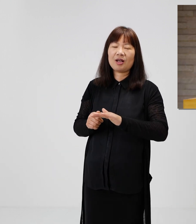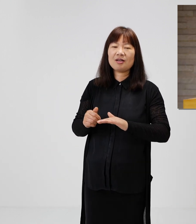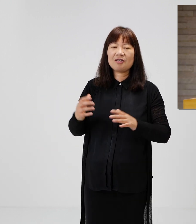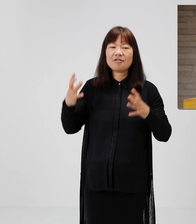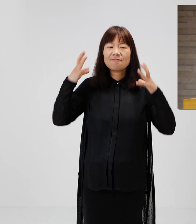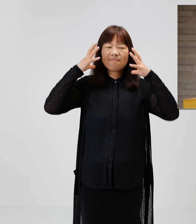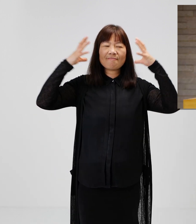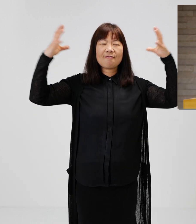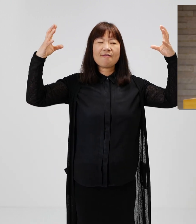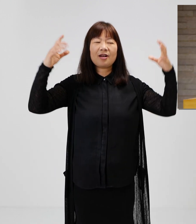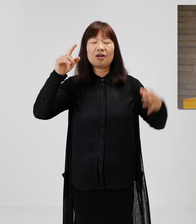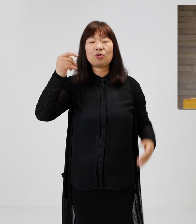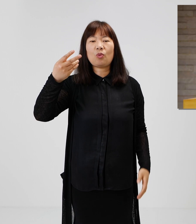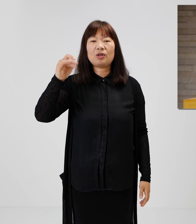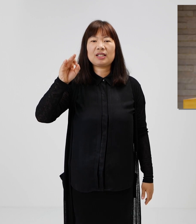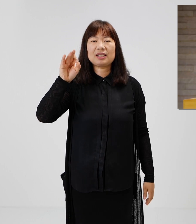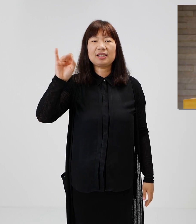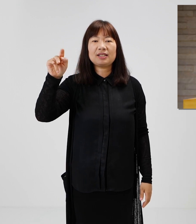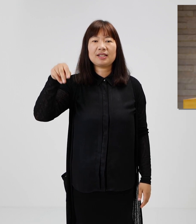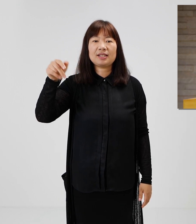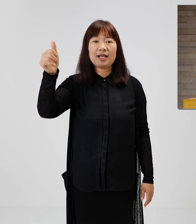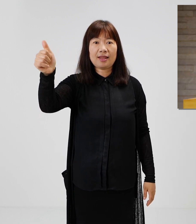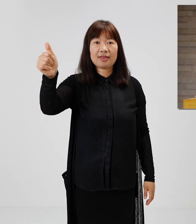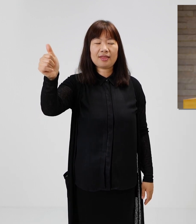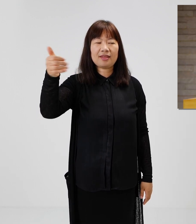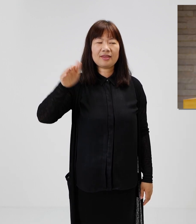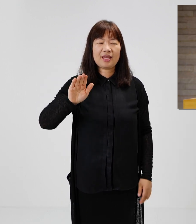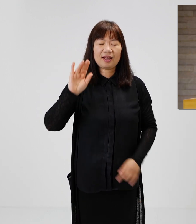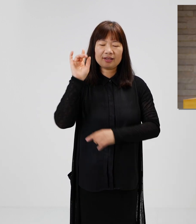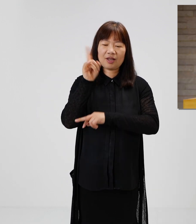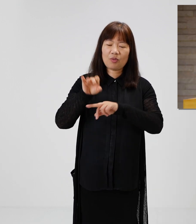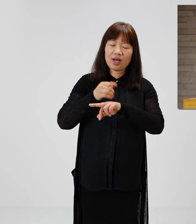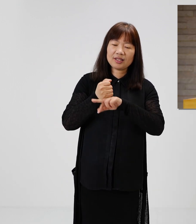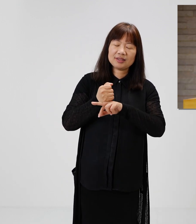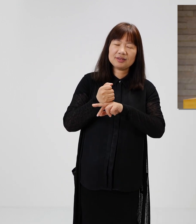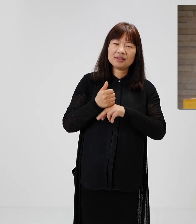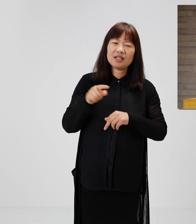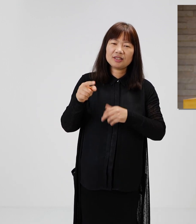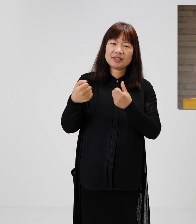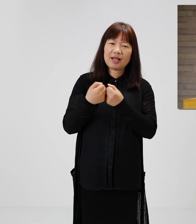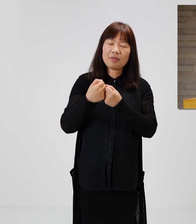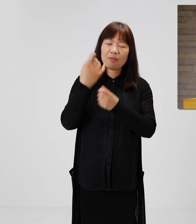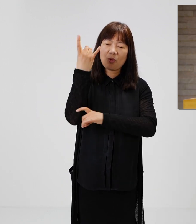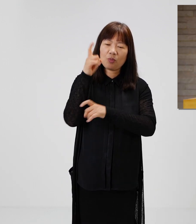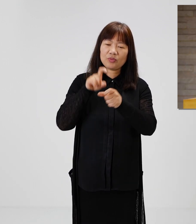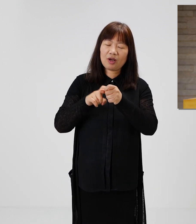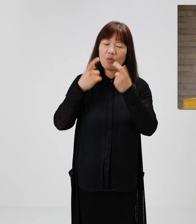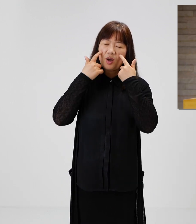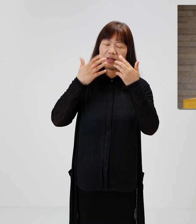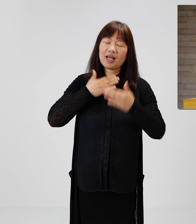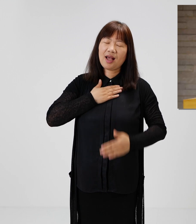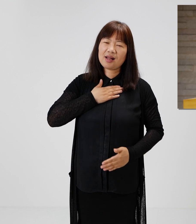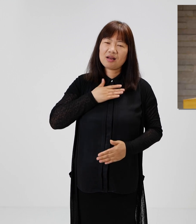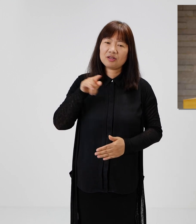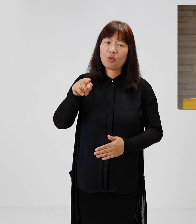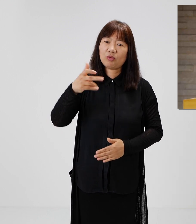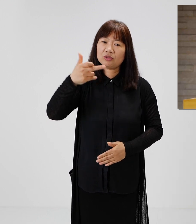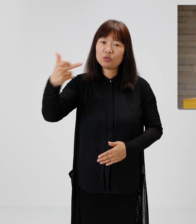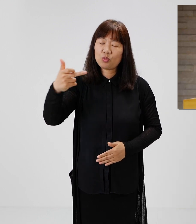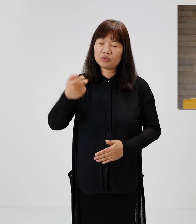아니에요? 근데 다윗만은 그 싸움의 본질을 정확히 봤죠. 이건 크기의 싸움이